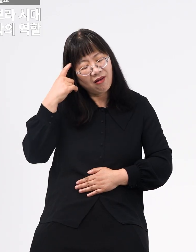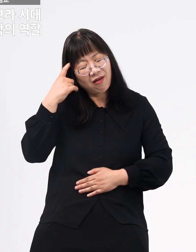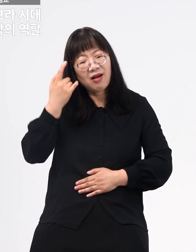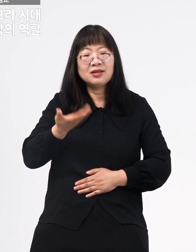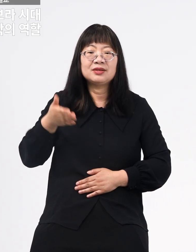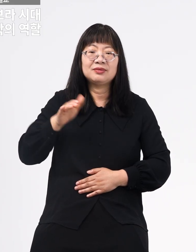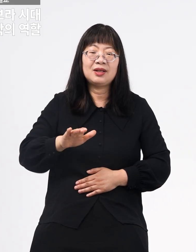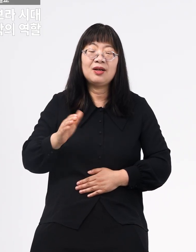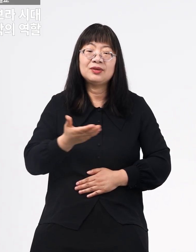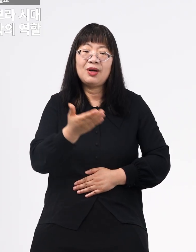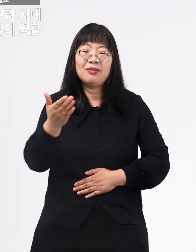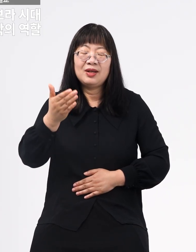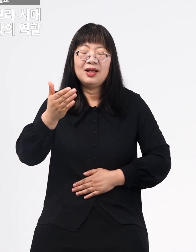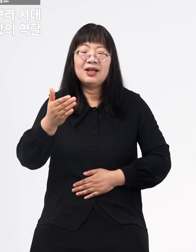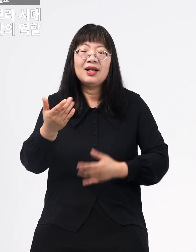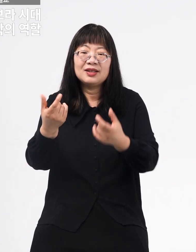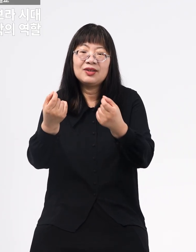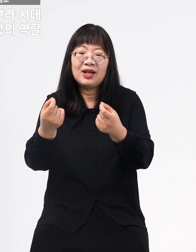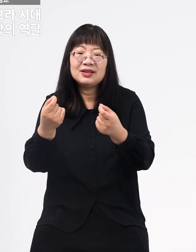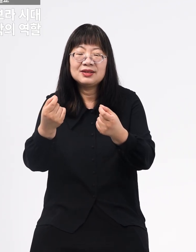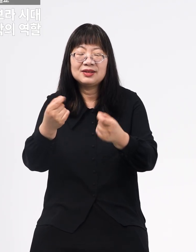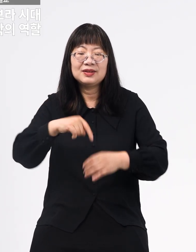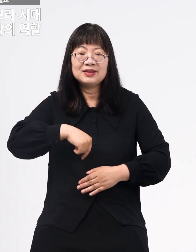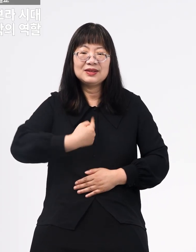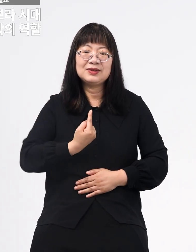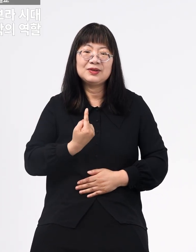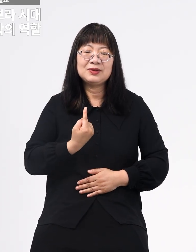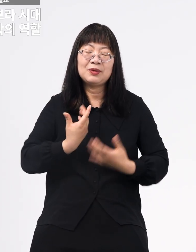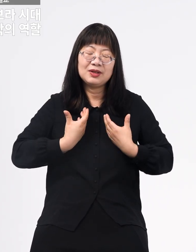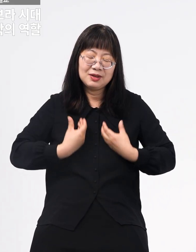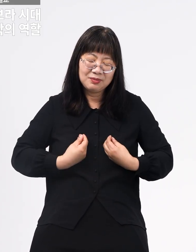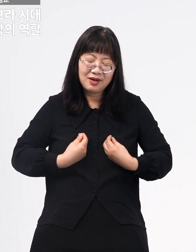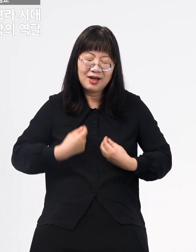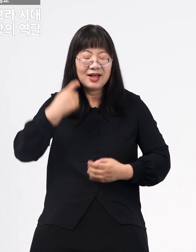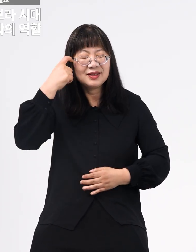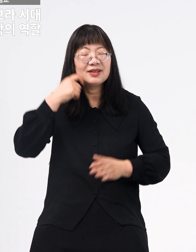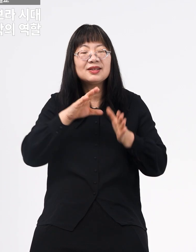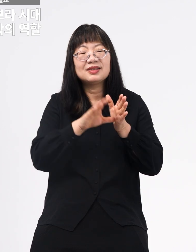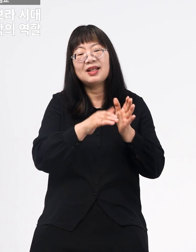그런 자괴감에 빠질 때가 있을 거예요.